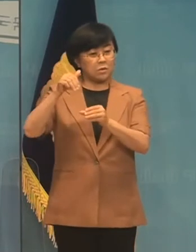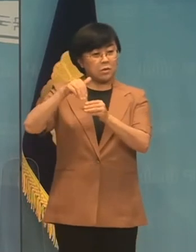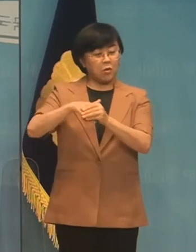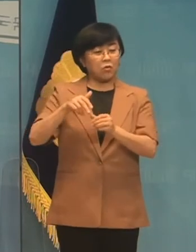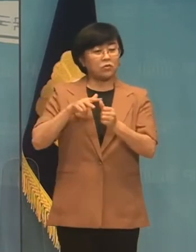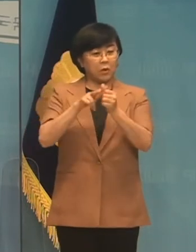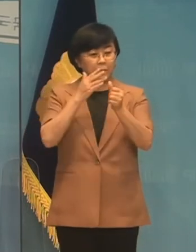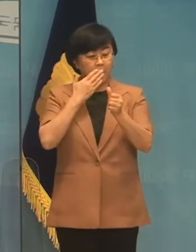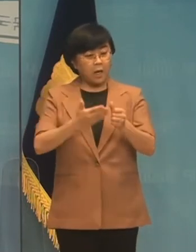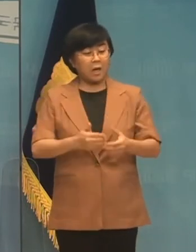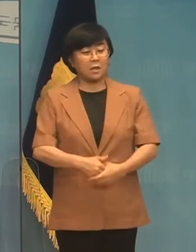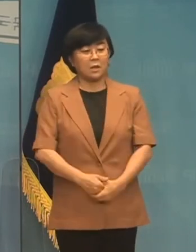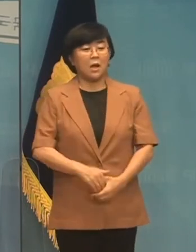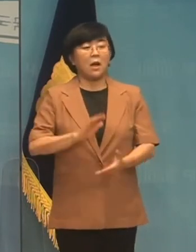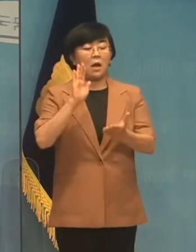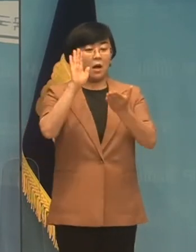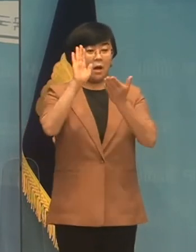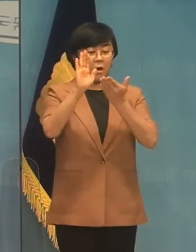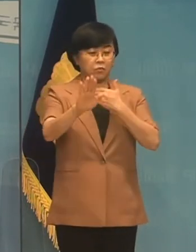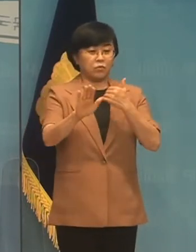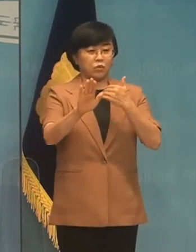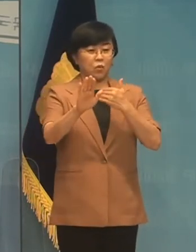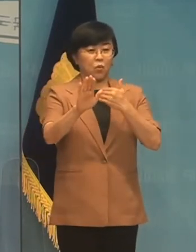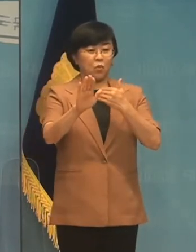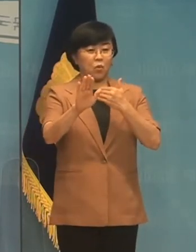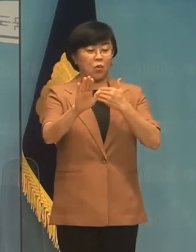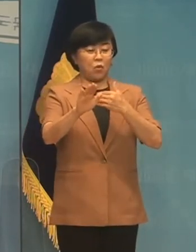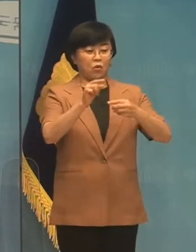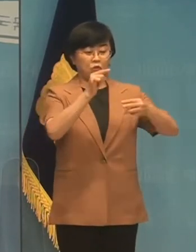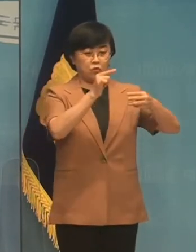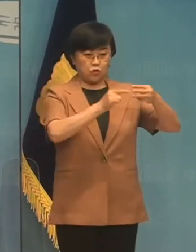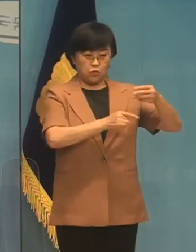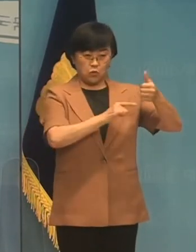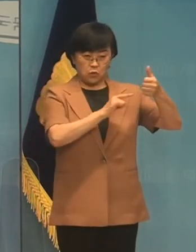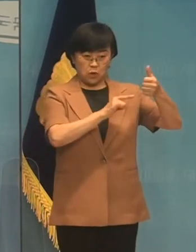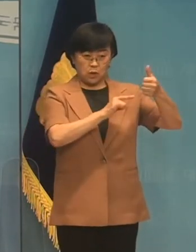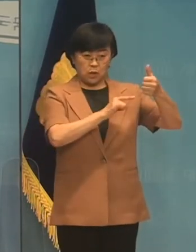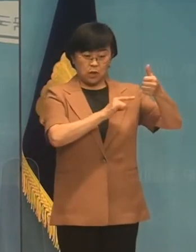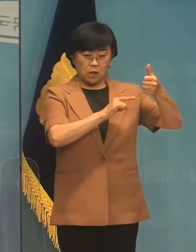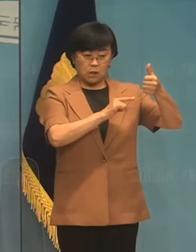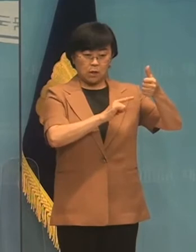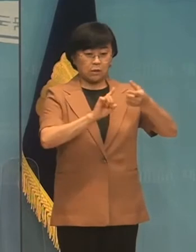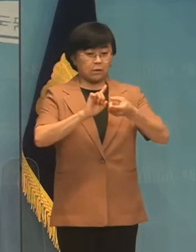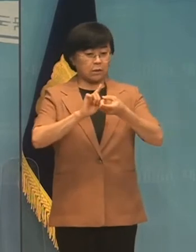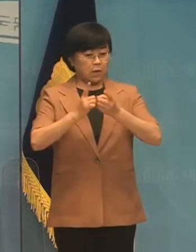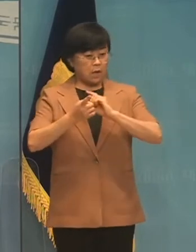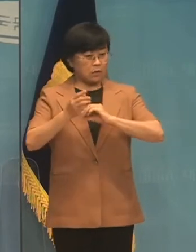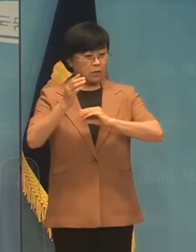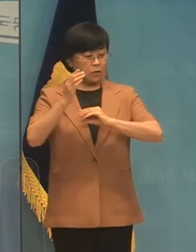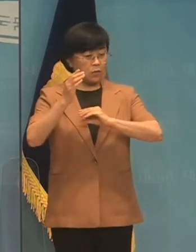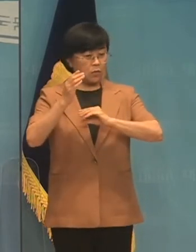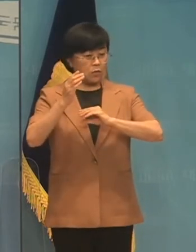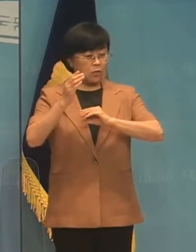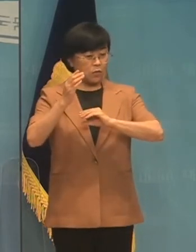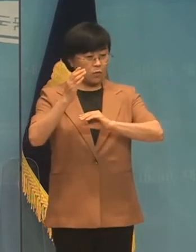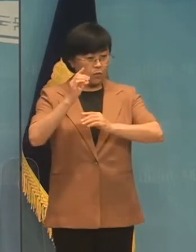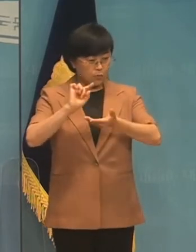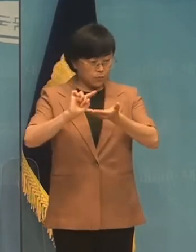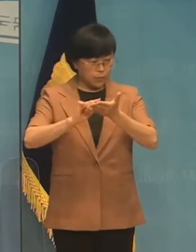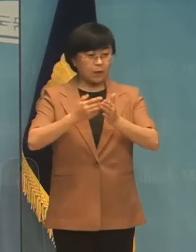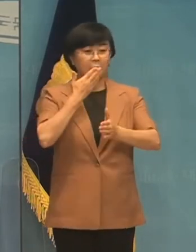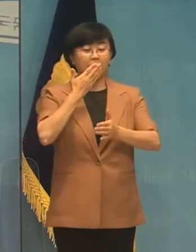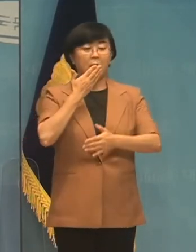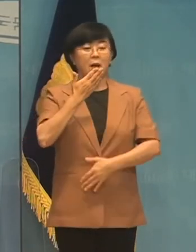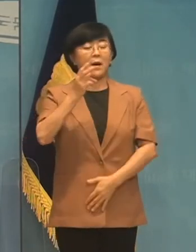주자가 될 수 있고 나아가 단박에 윤석열의 대안으로 부상할 수도